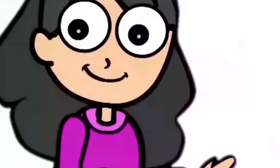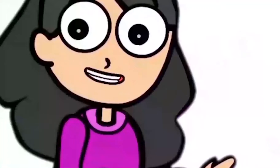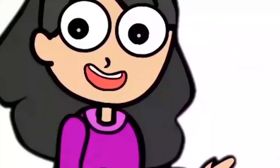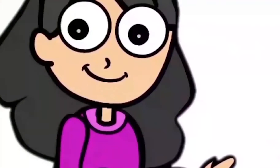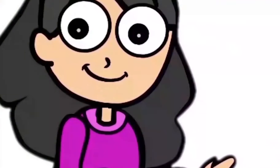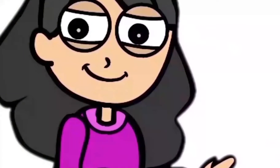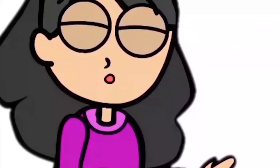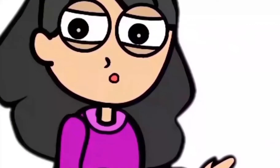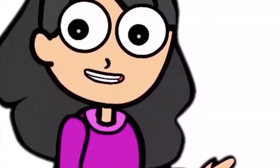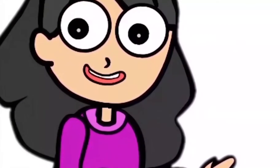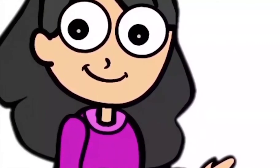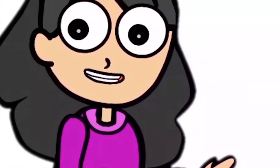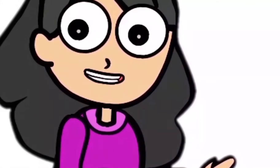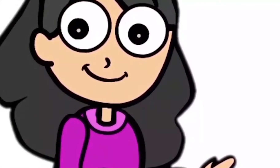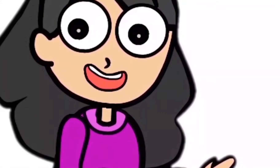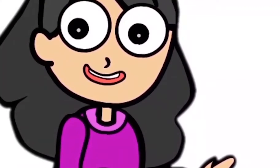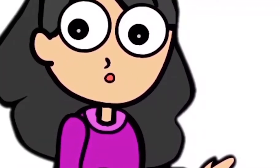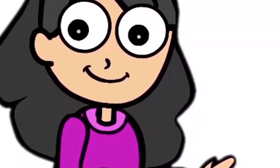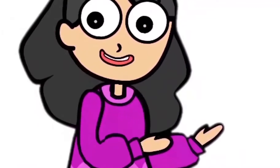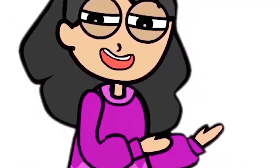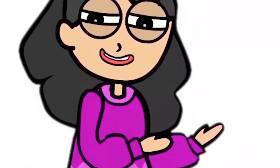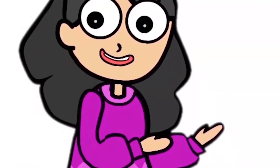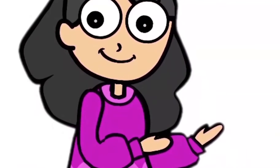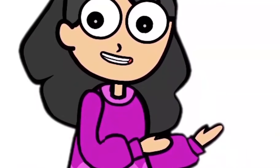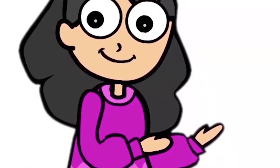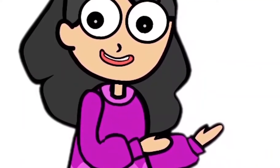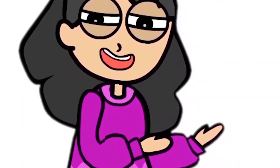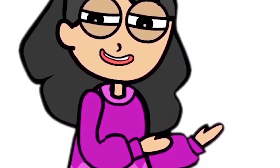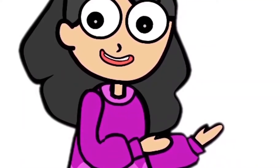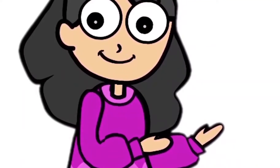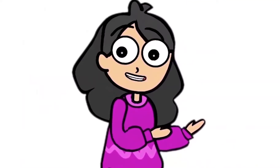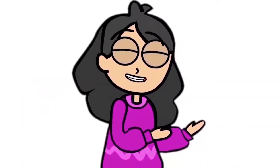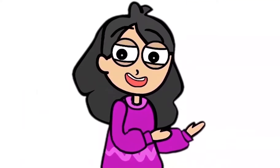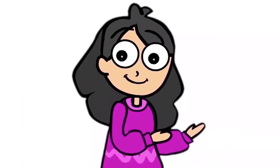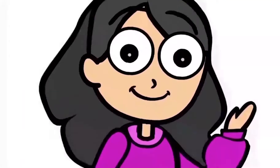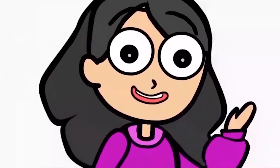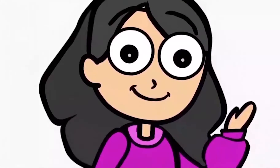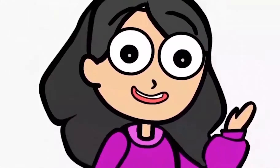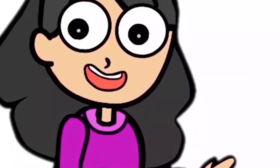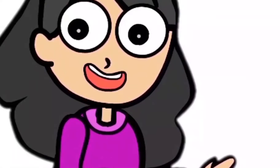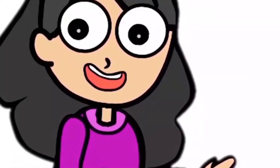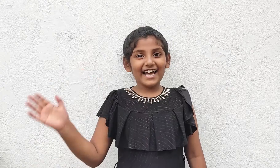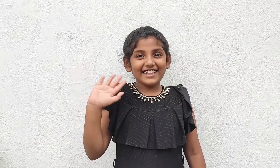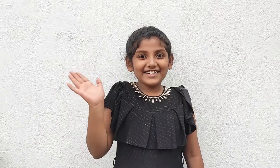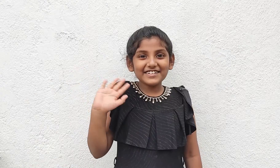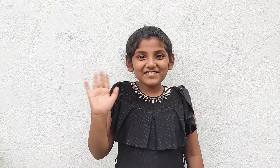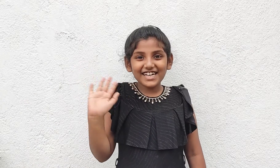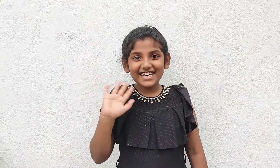இன்றைக்கு அநேக சிறந்த விஷயங்களை கற்றுக்கொண்டோம். இப்போ அறிக்கை சொல்லும் நேரம். ஹலோ